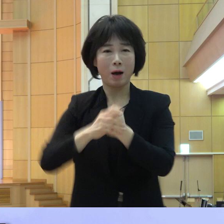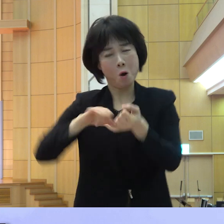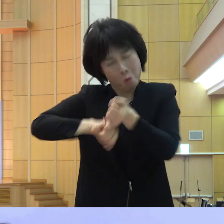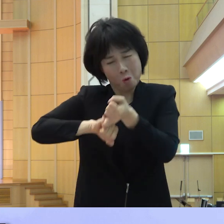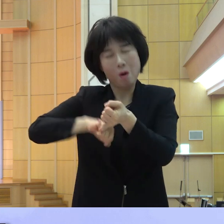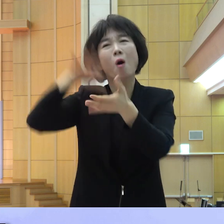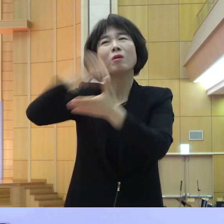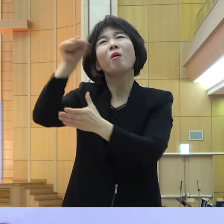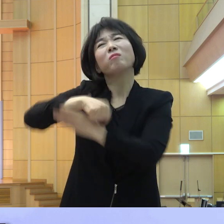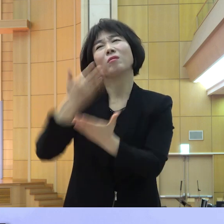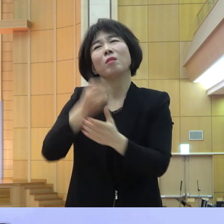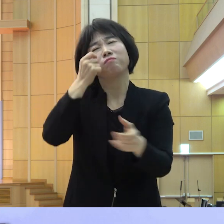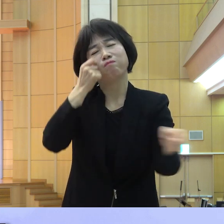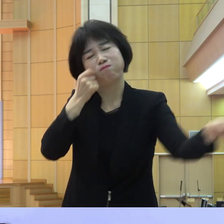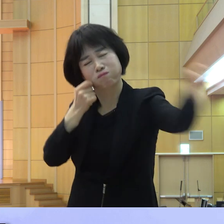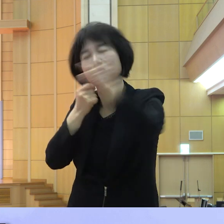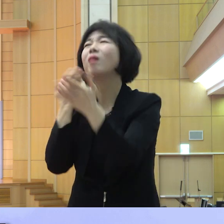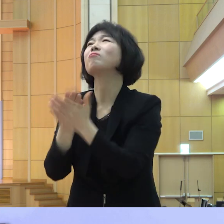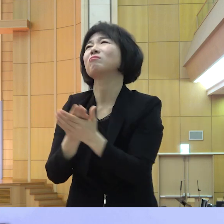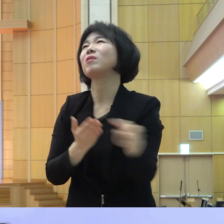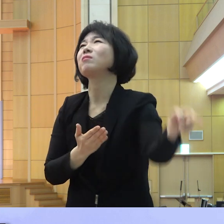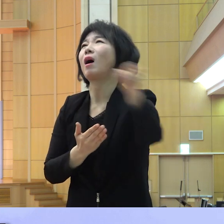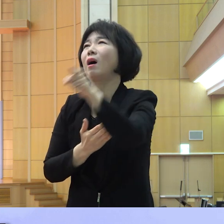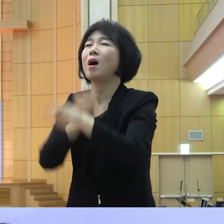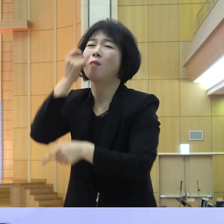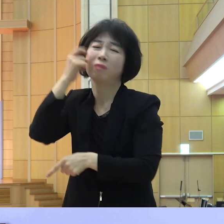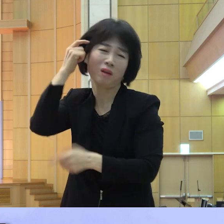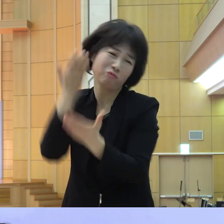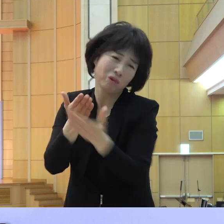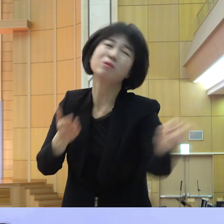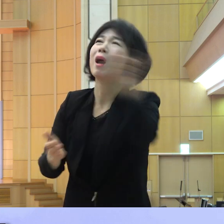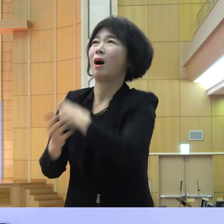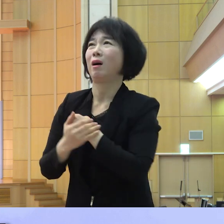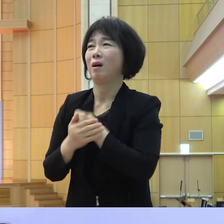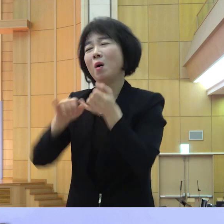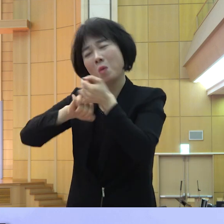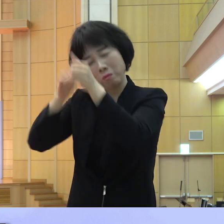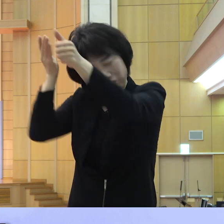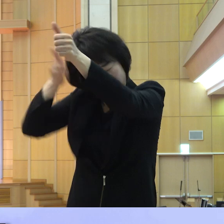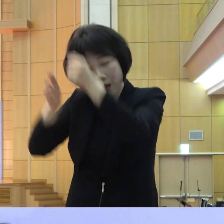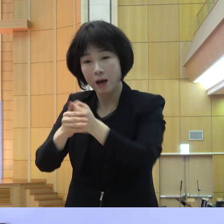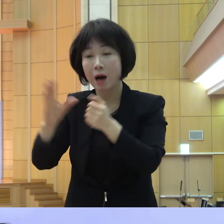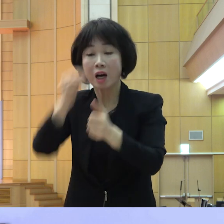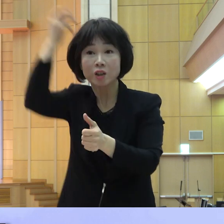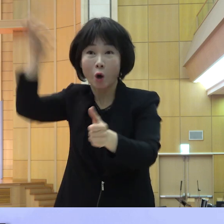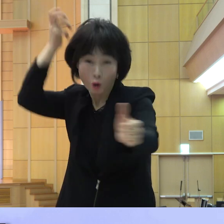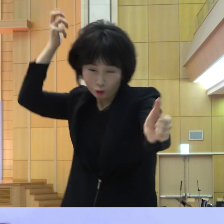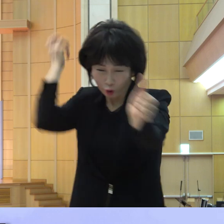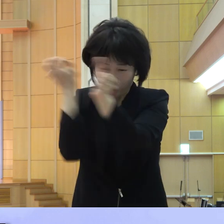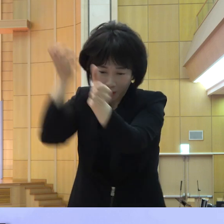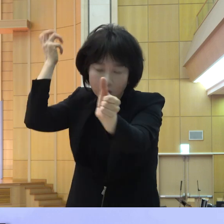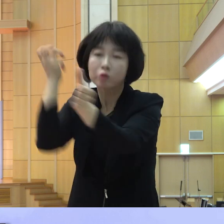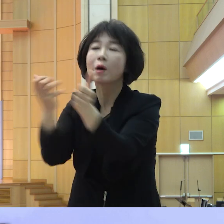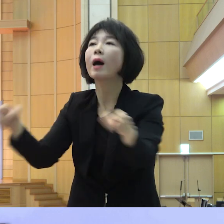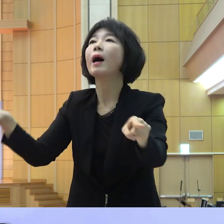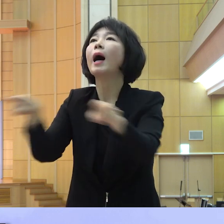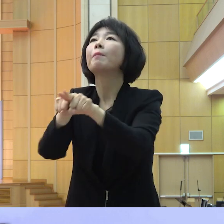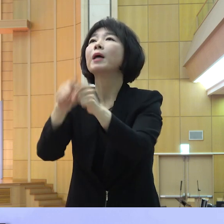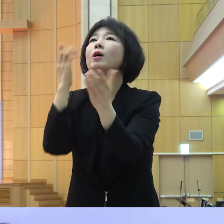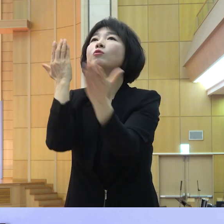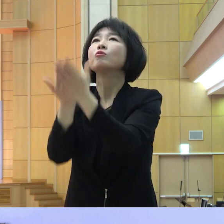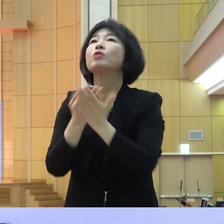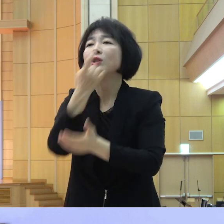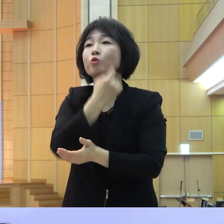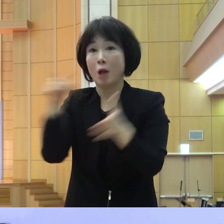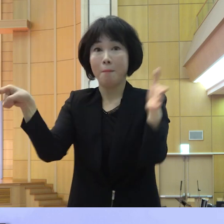받아서 하나님을 기쁘게 드릴 수 있는 귀한 저희들이 될 수 있도록 우리 주의 신이 도우시고 함께하여 주실